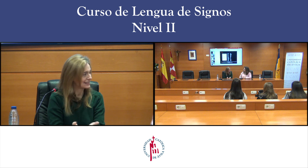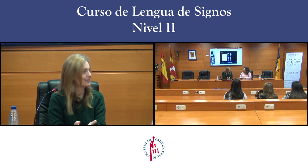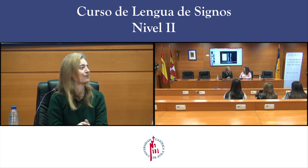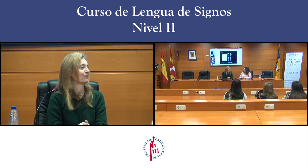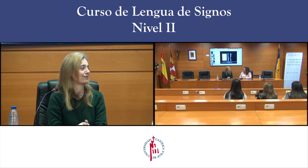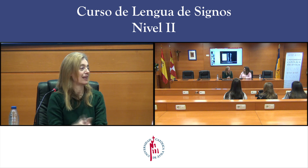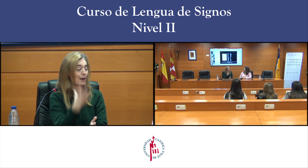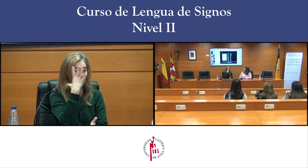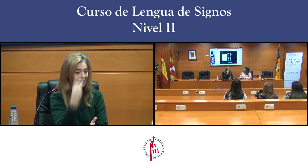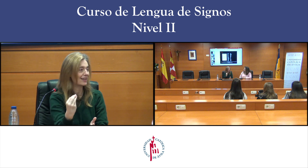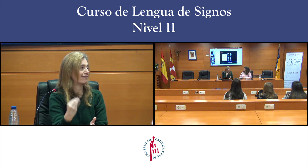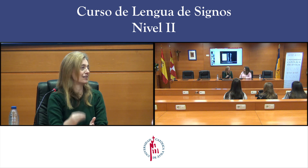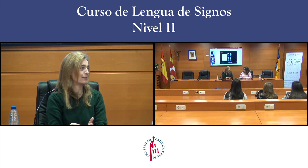para que se entienda